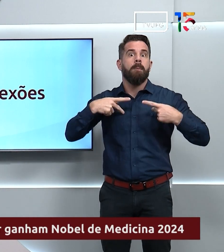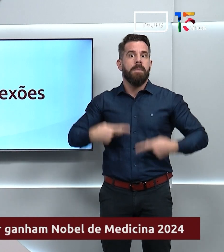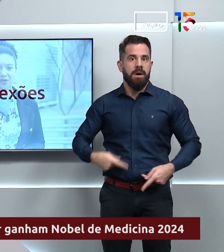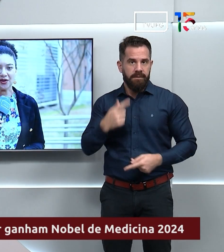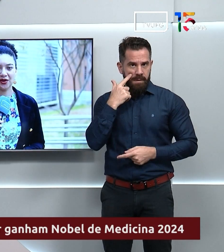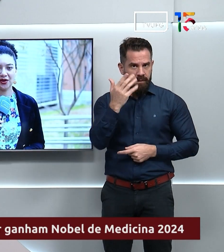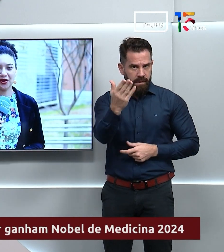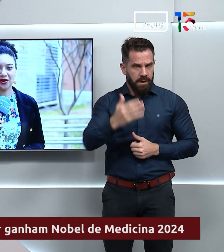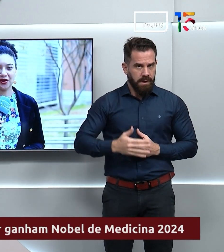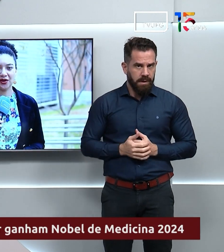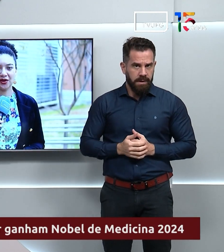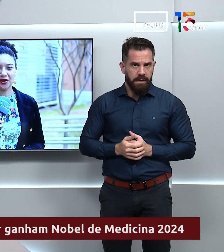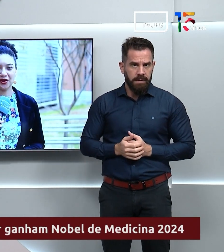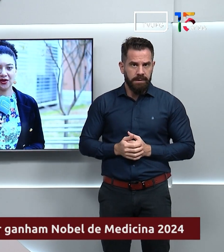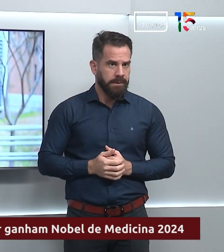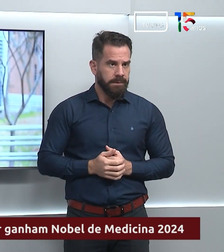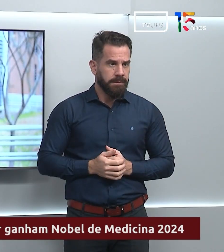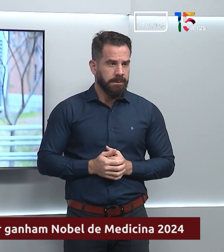agora.